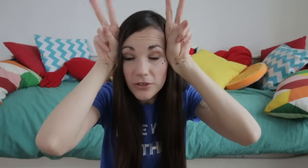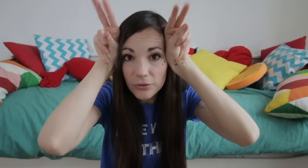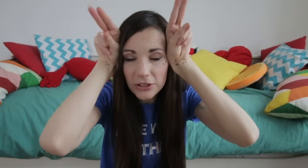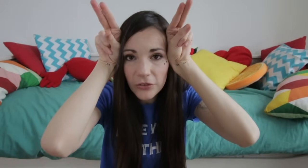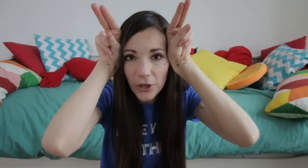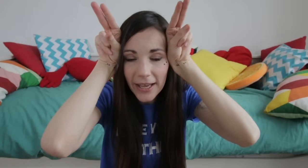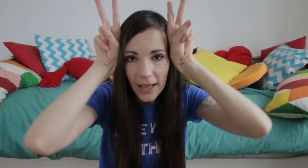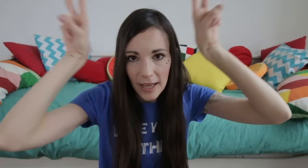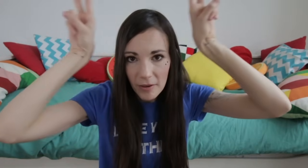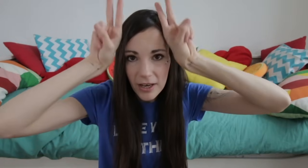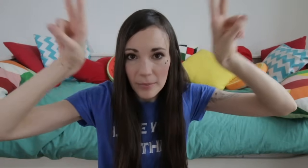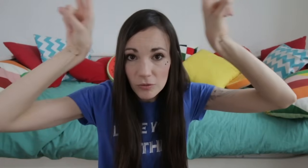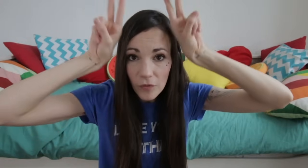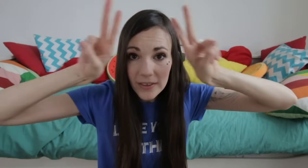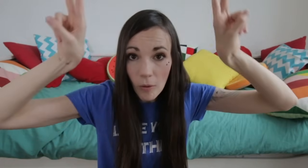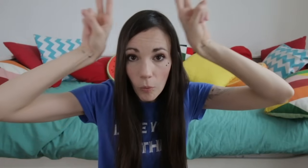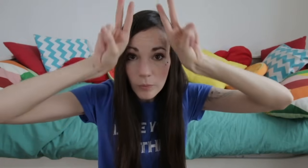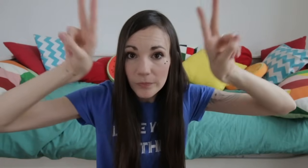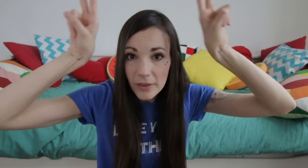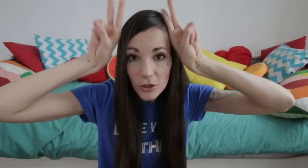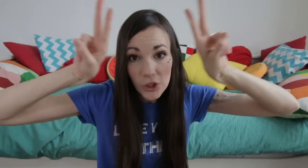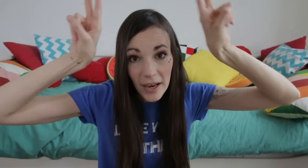360 degrés. Et bien voilà. Nous, on fait des ronds. Cheval.